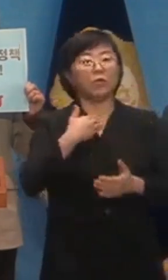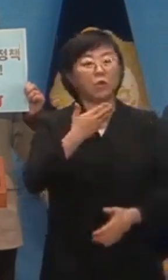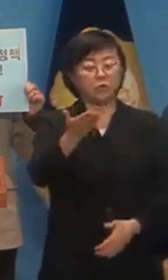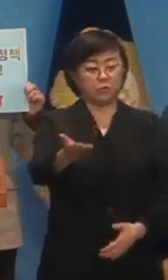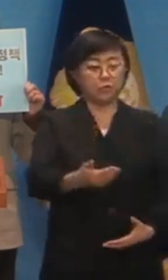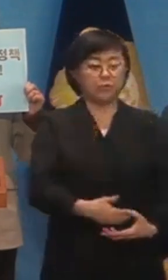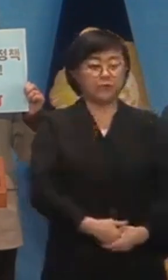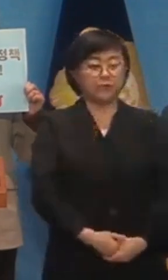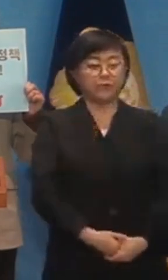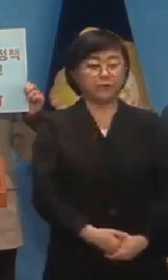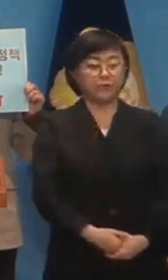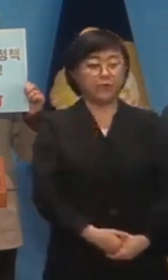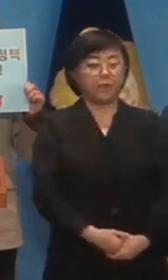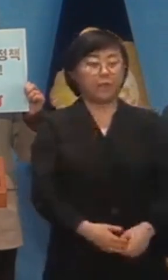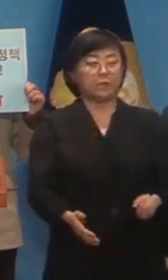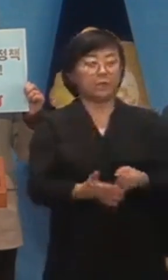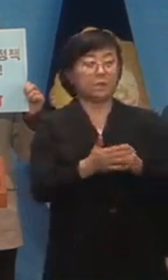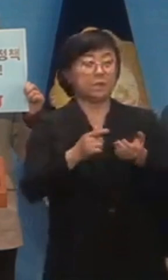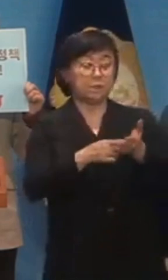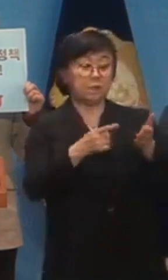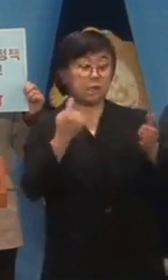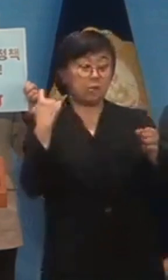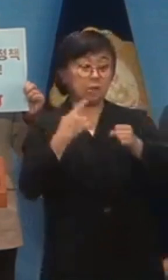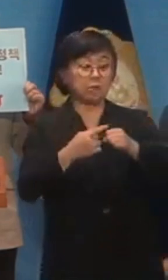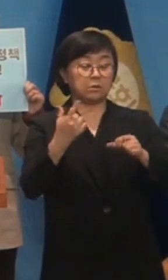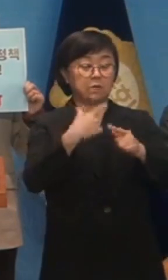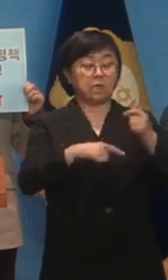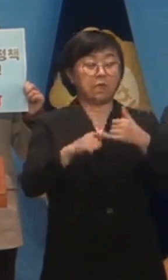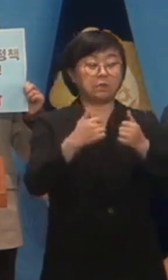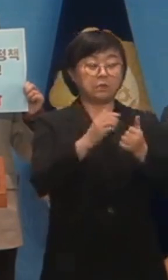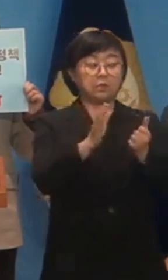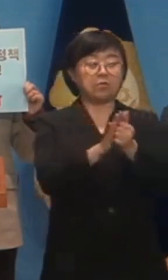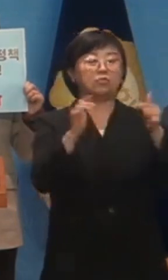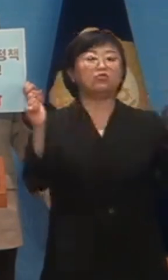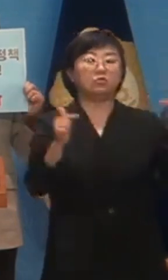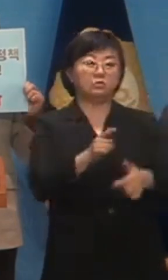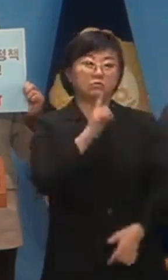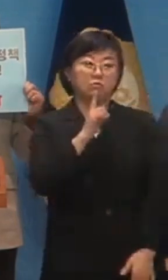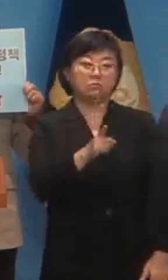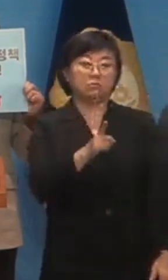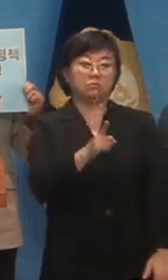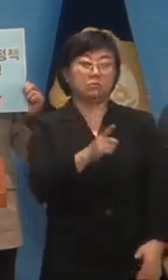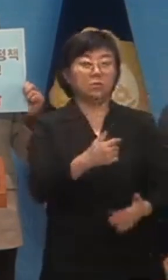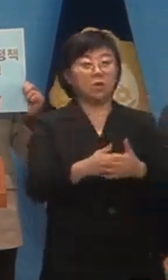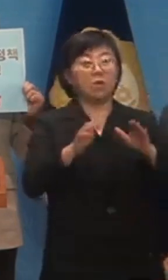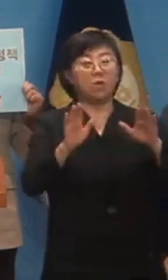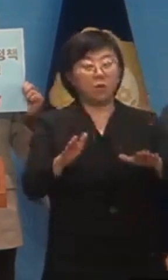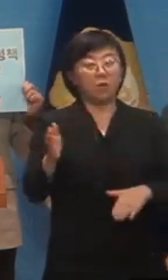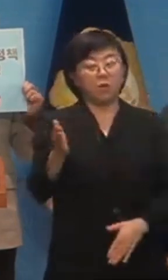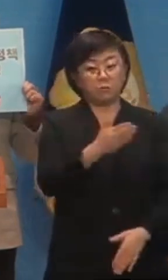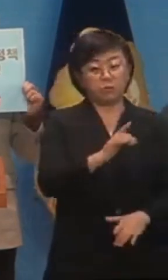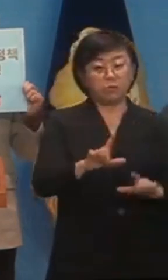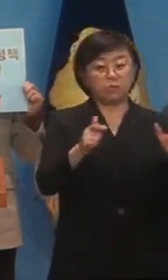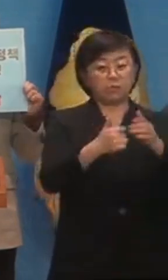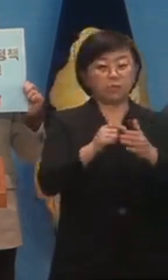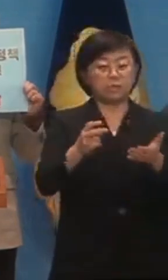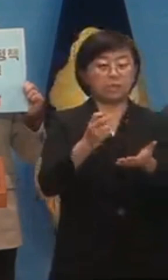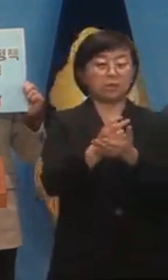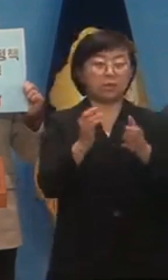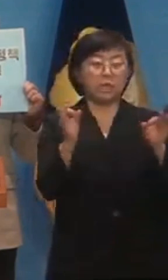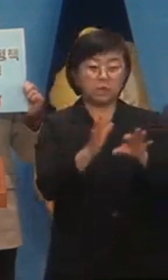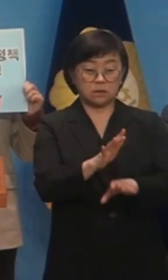그런데 작년에 신청한 친구는 저보다 지원금이 줄었더군요. 심지어 올해부터는 아예